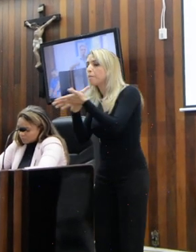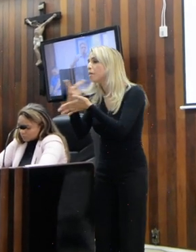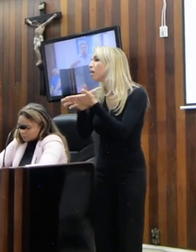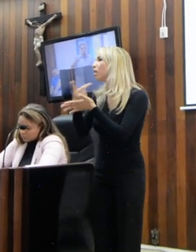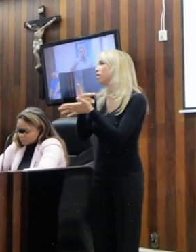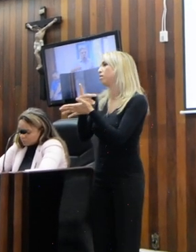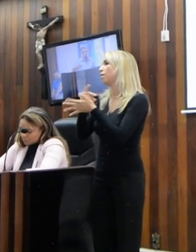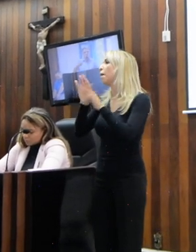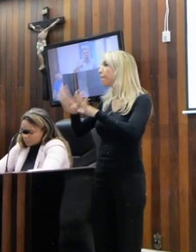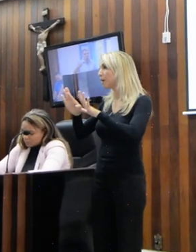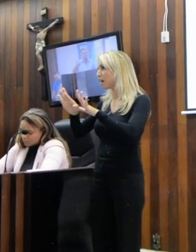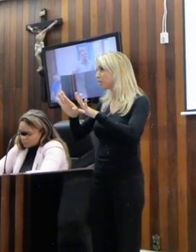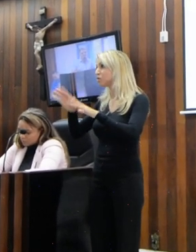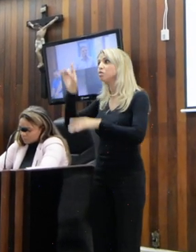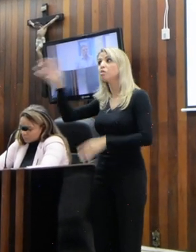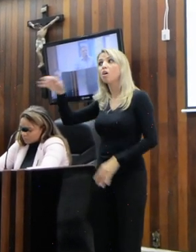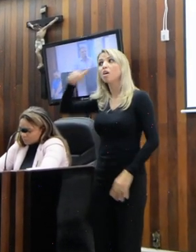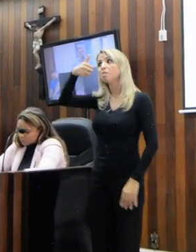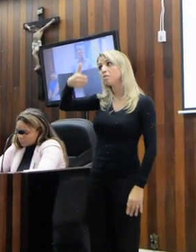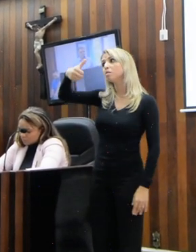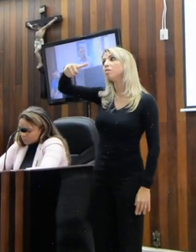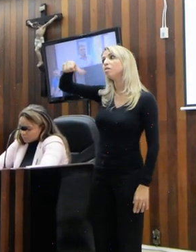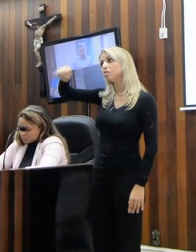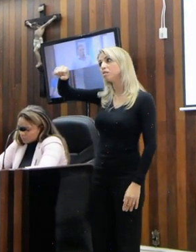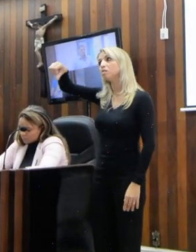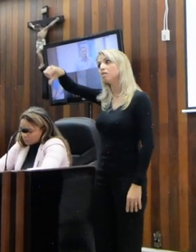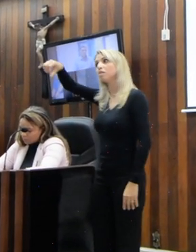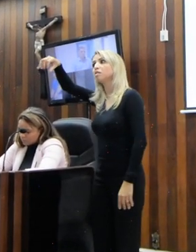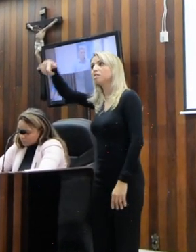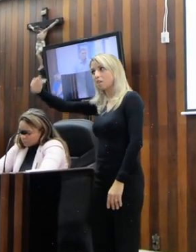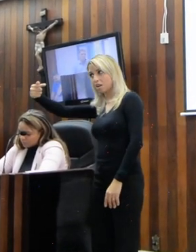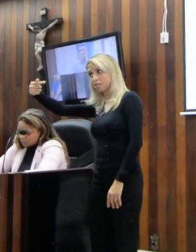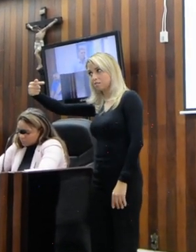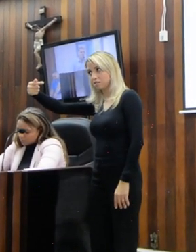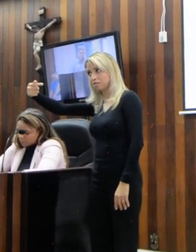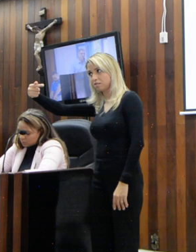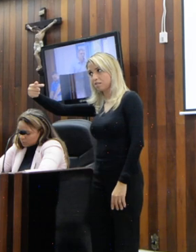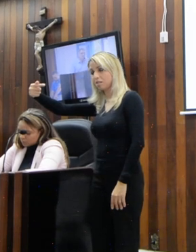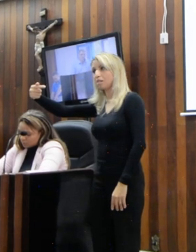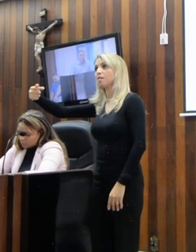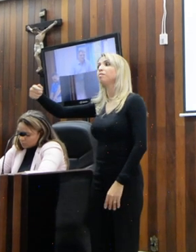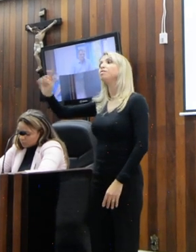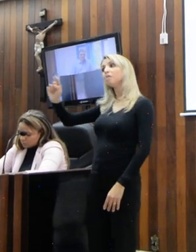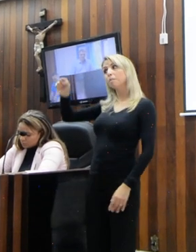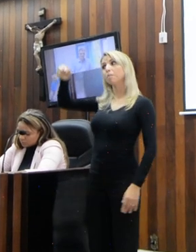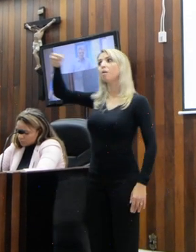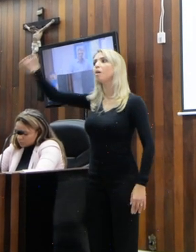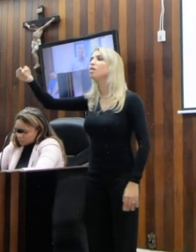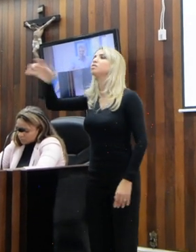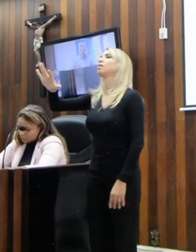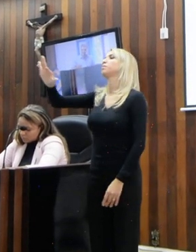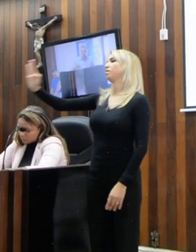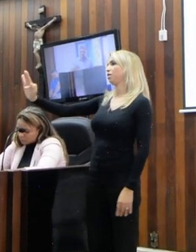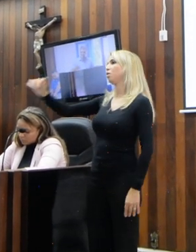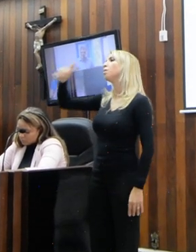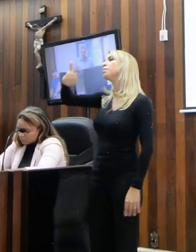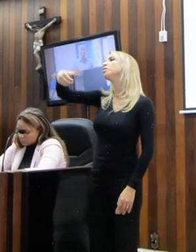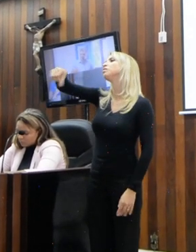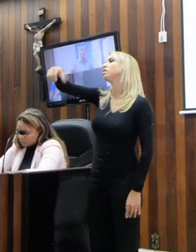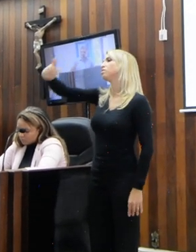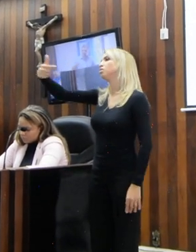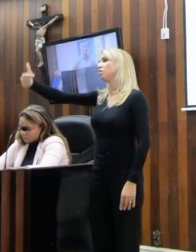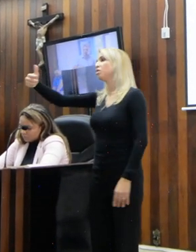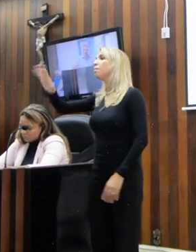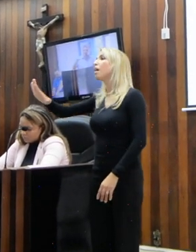acontecer em 1897. Em Cabo Frio, em 1922. Então a gente tem que saber